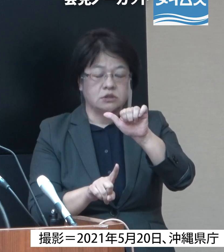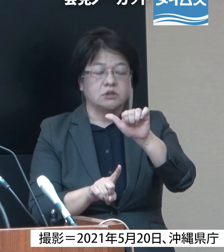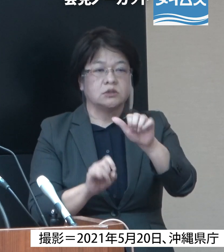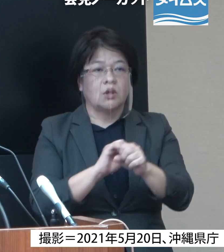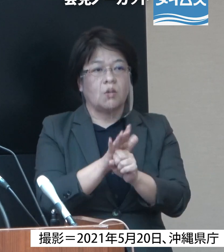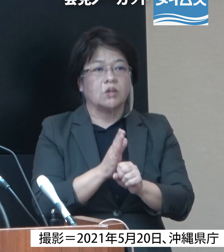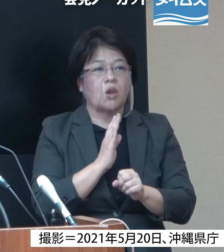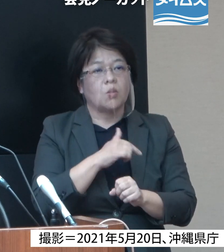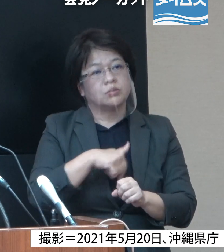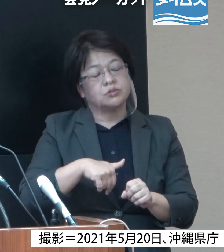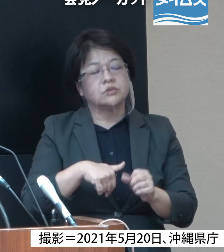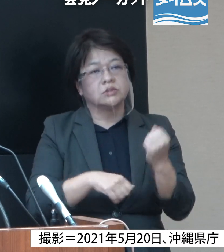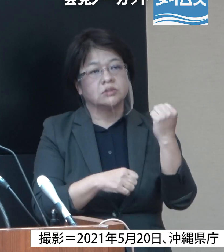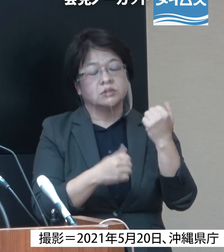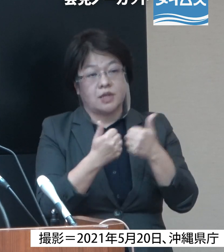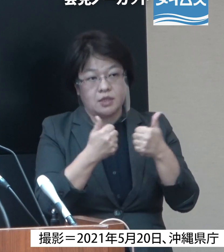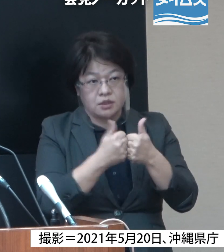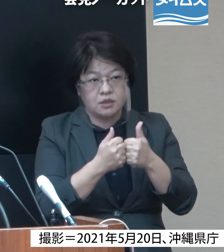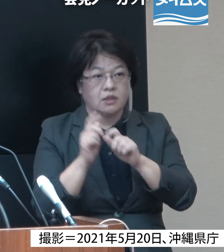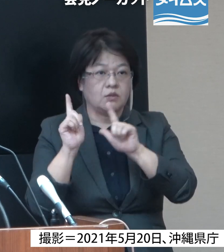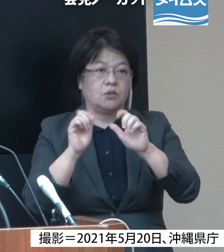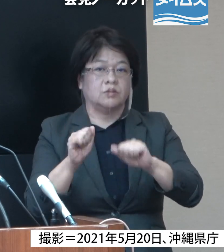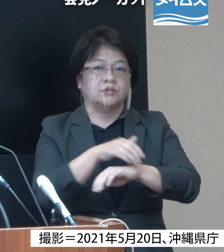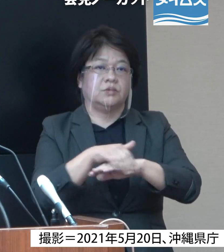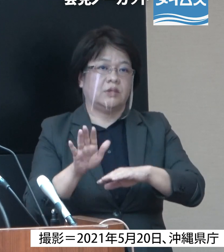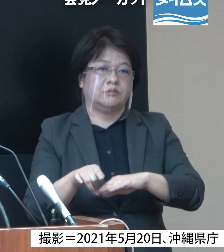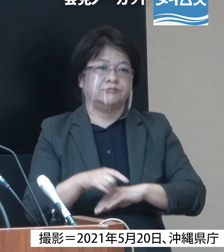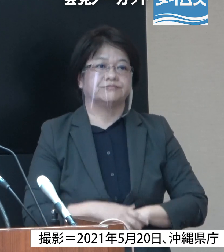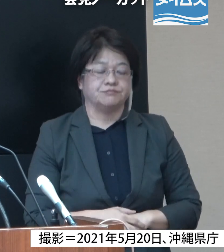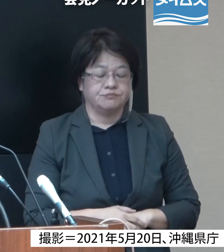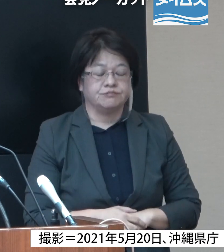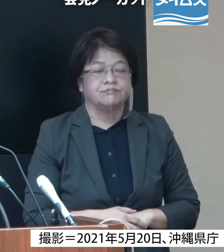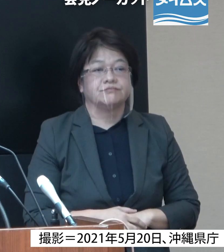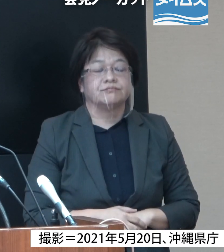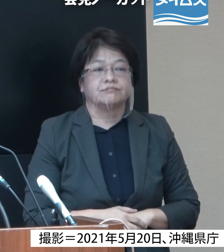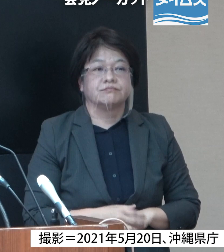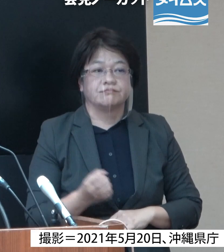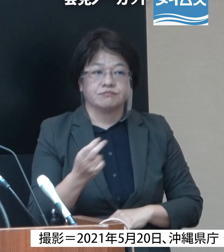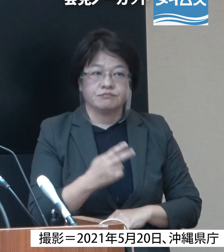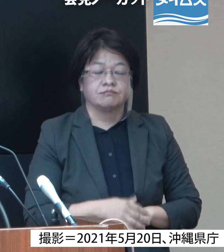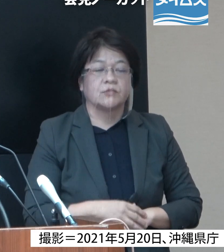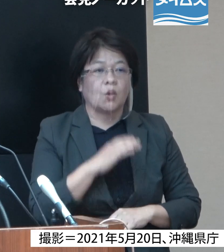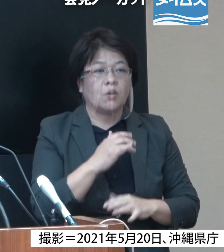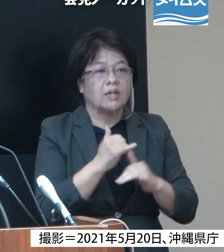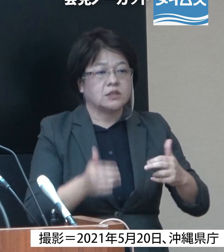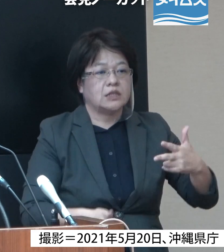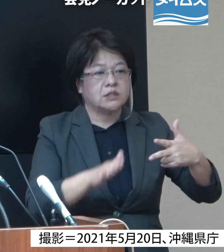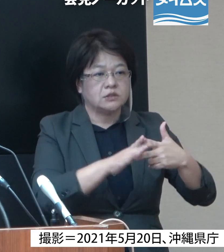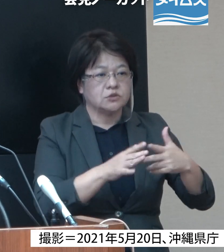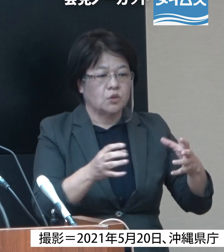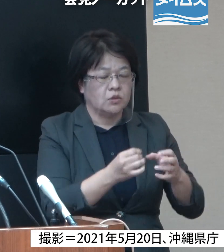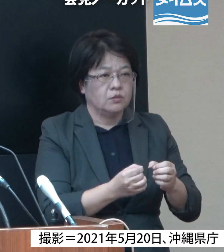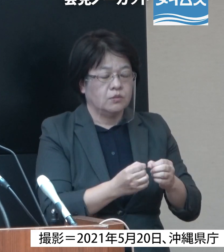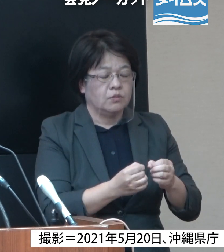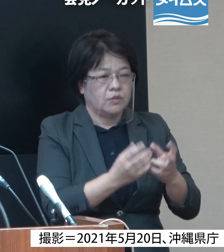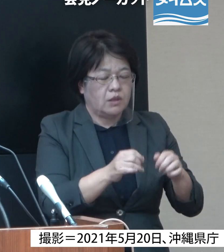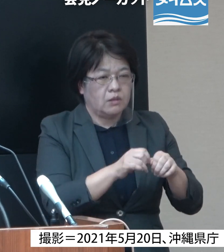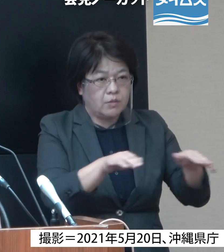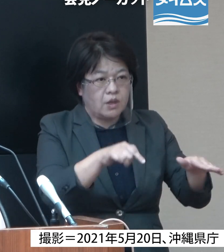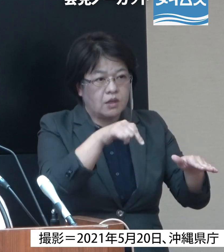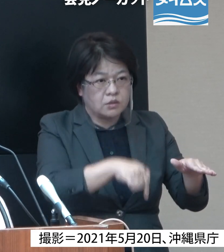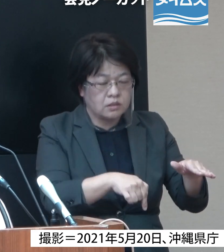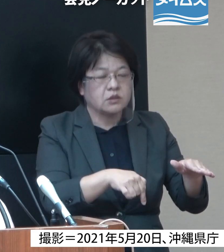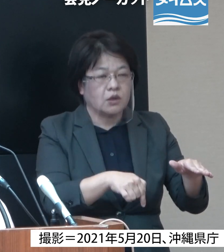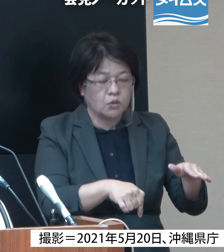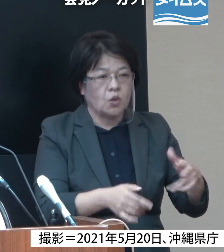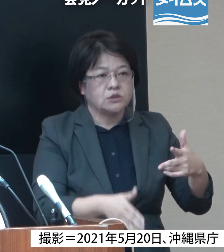会議で協議をすることとしております。また頻発している高齢者施設でのクラスターを防ぐため、エッセンシャ